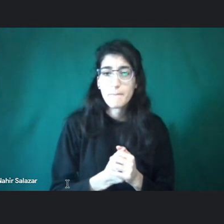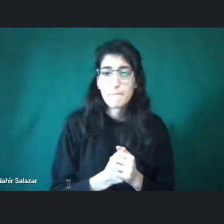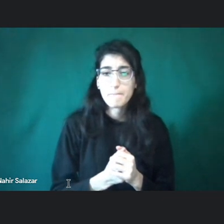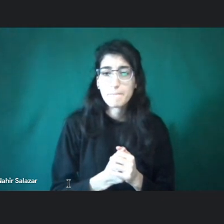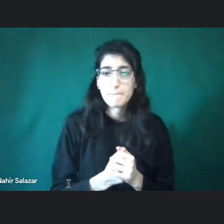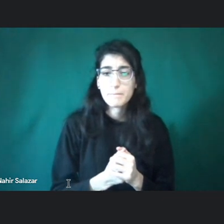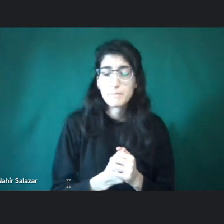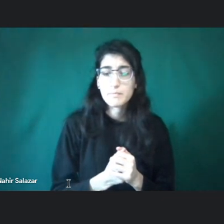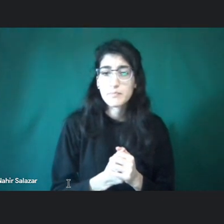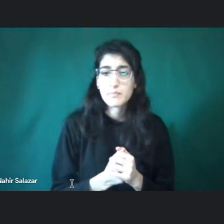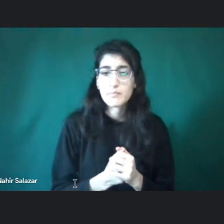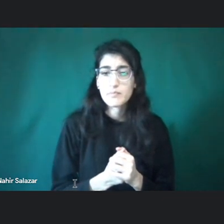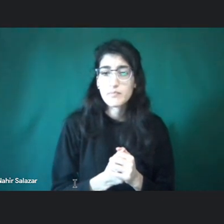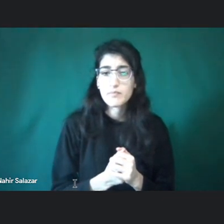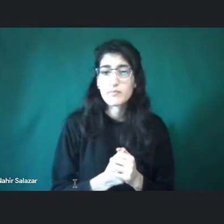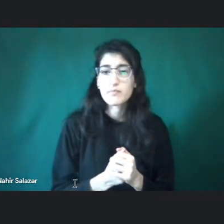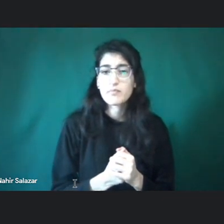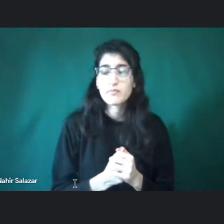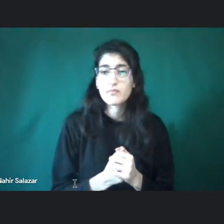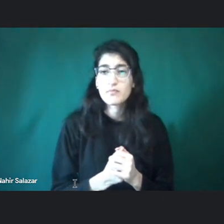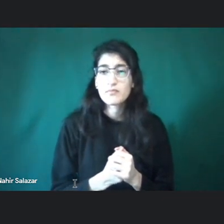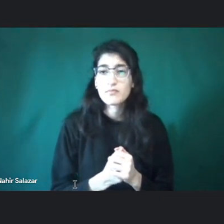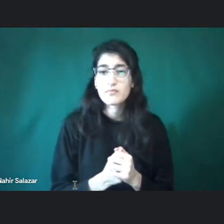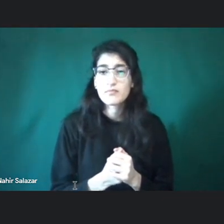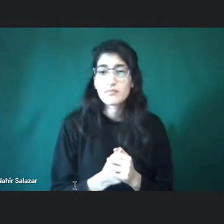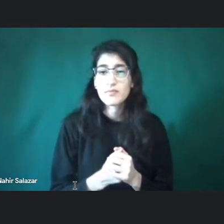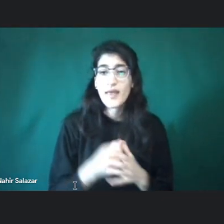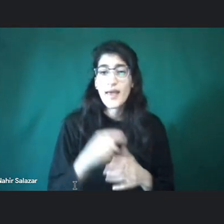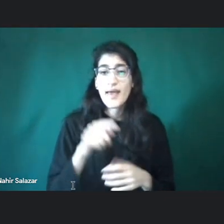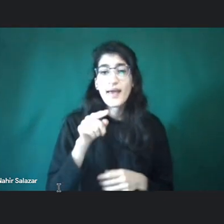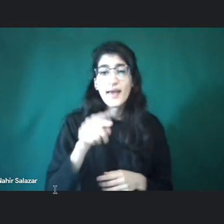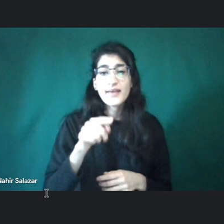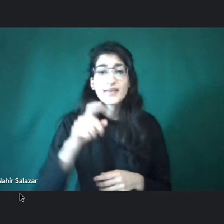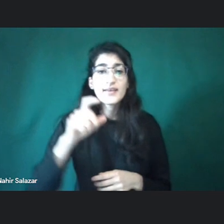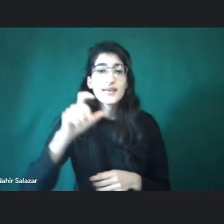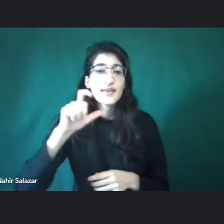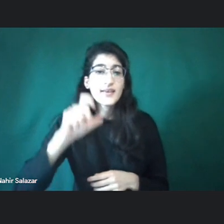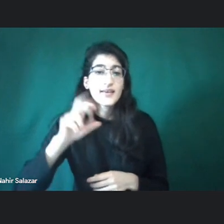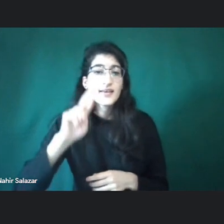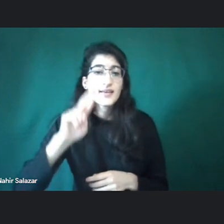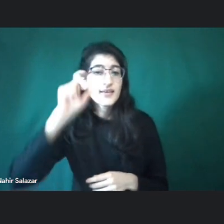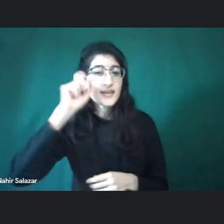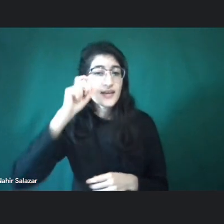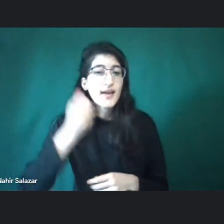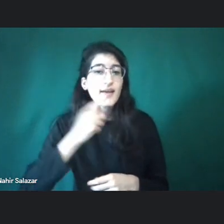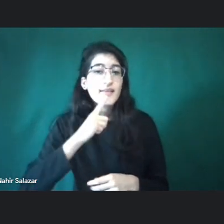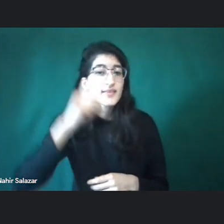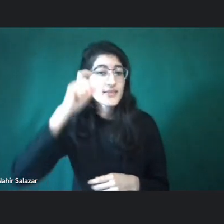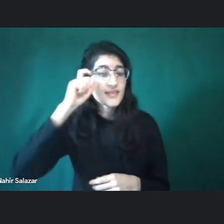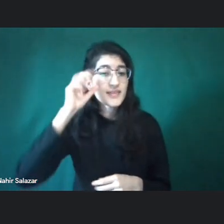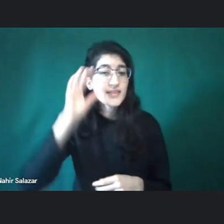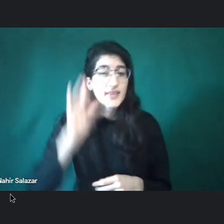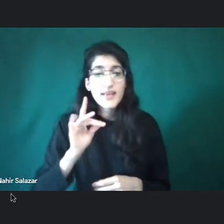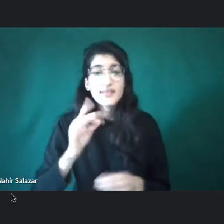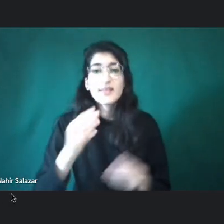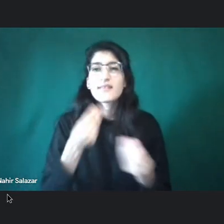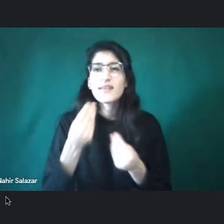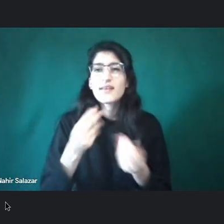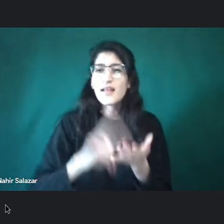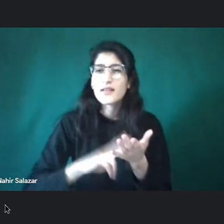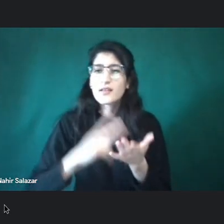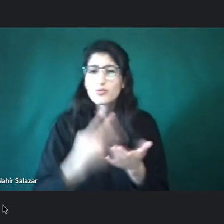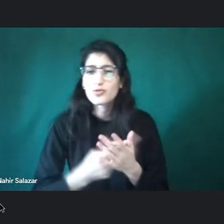Creados puse yo. Claro, cuando es de, es creados, ¿sí? Para reflexionar sobre los